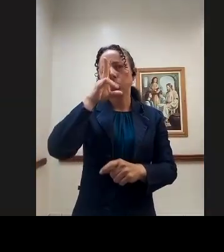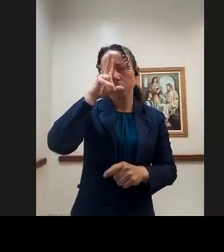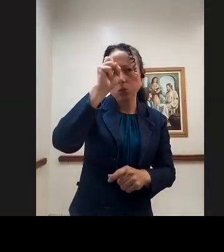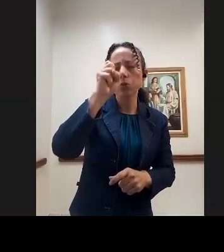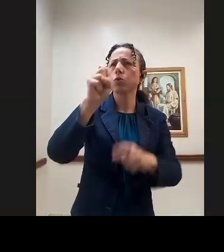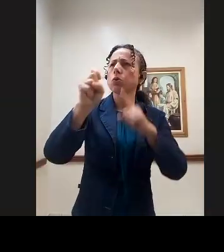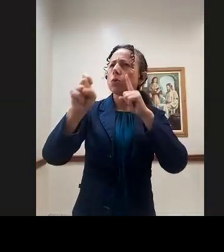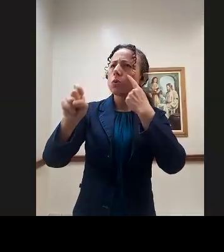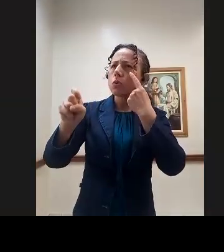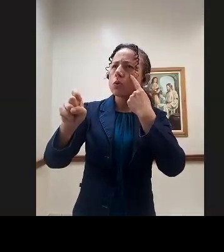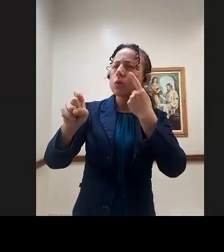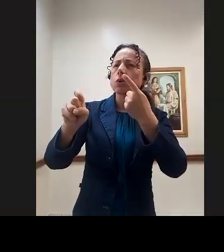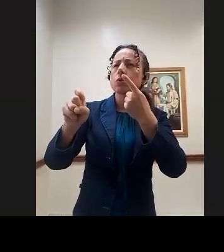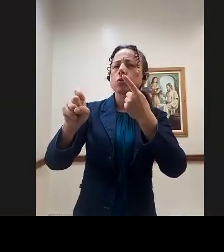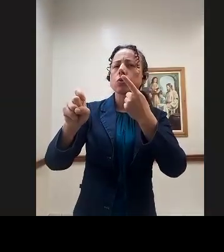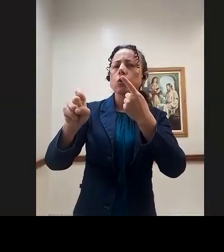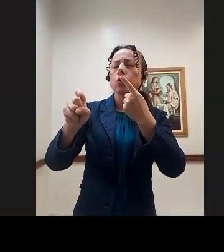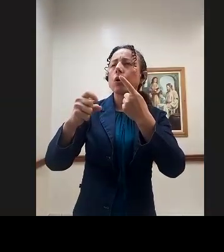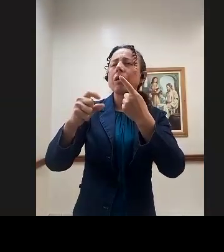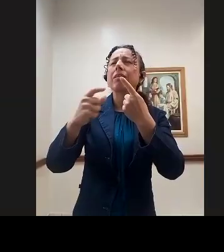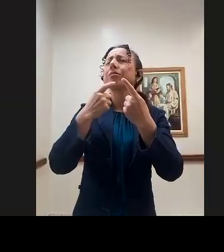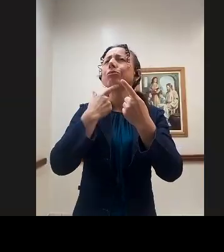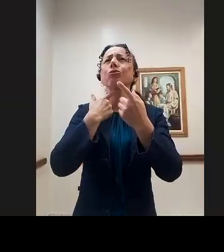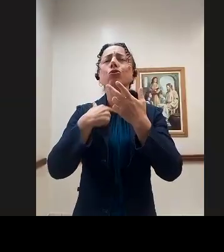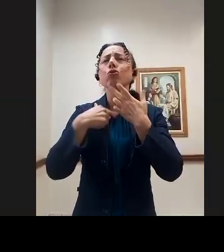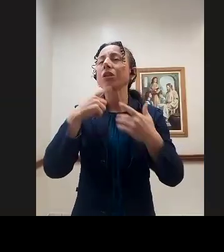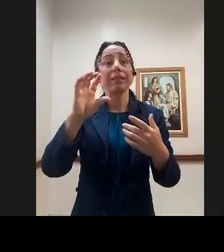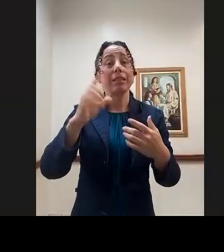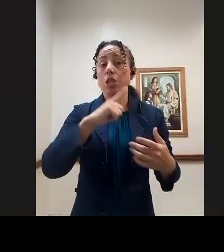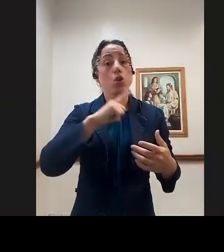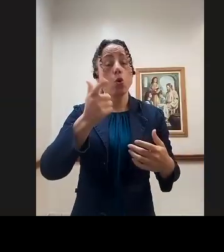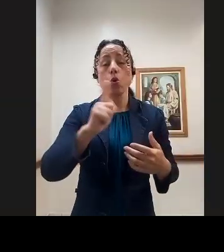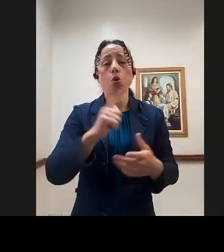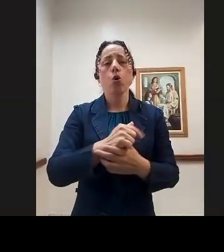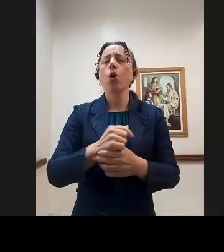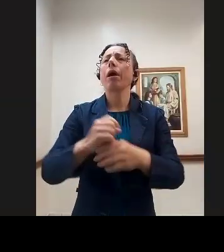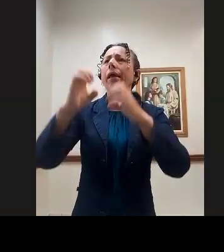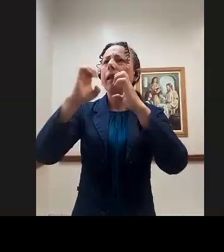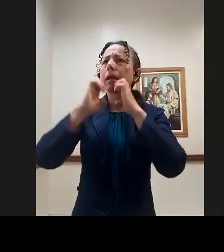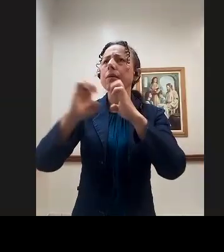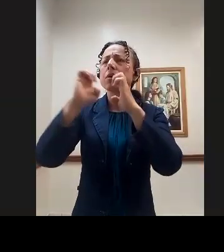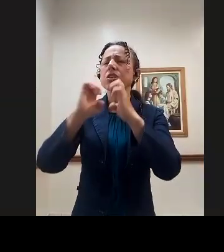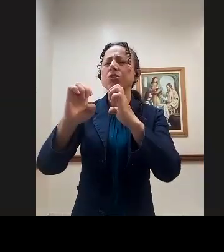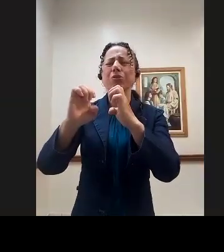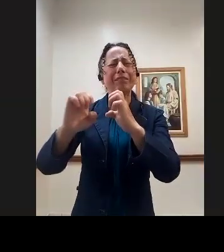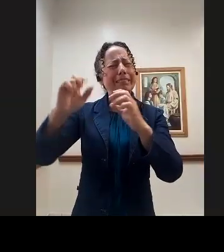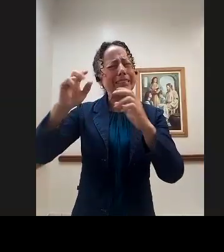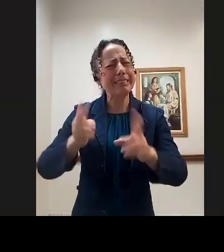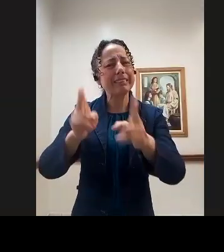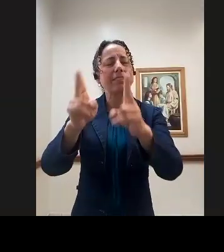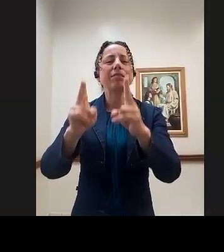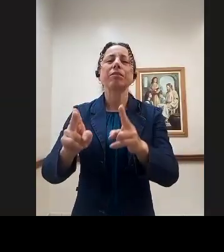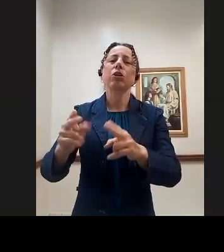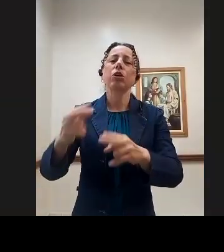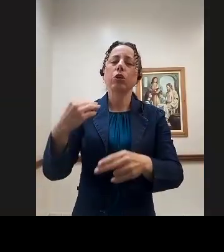certeza que o evangelho é verdadeiro e que ele sempre está presente em nossas vidas. E é esse testemunho que eu deixo em nome de